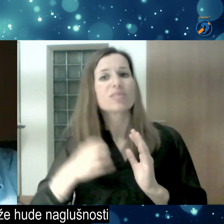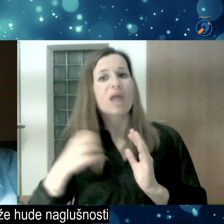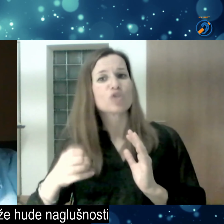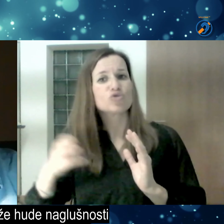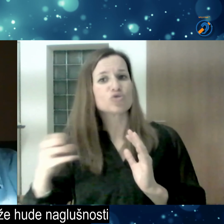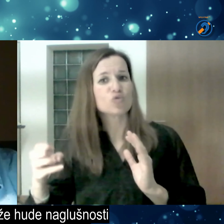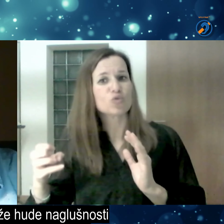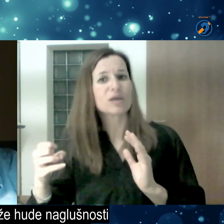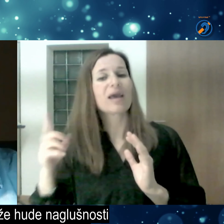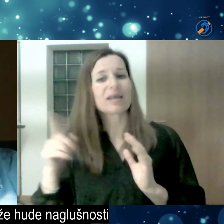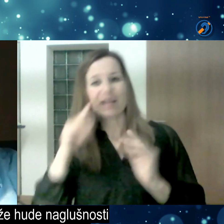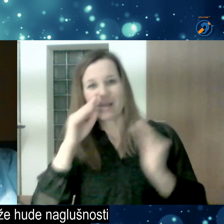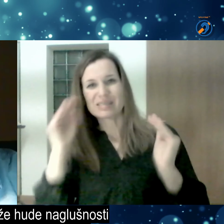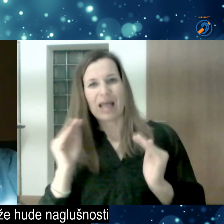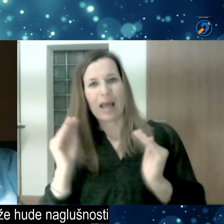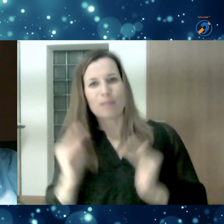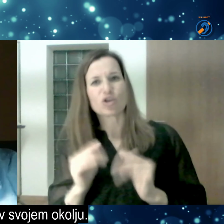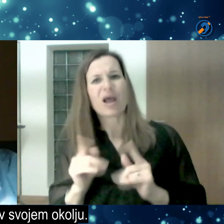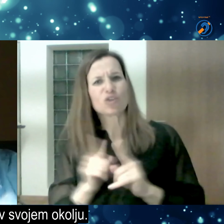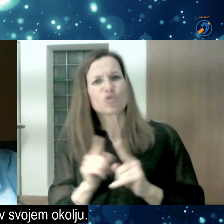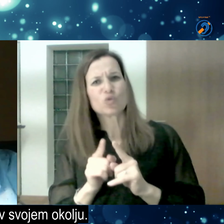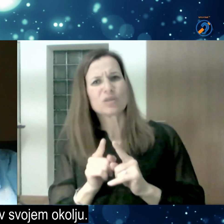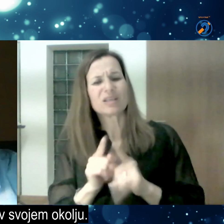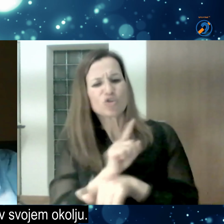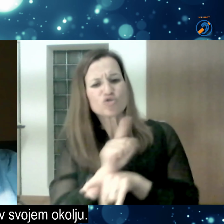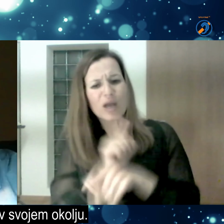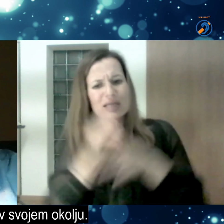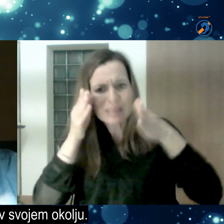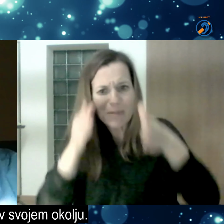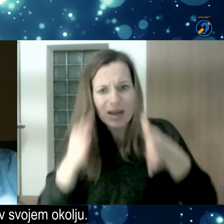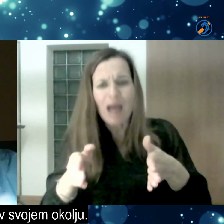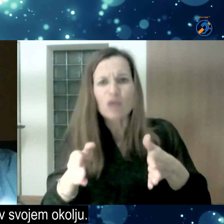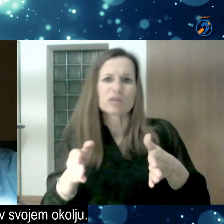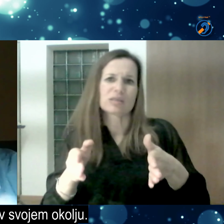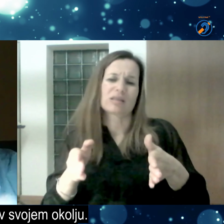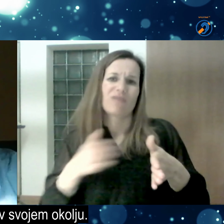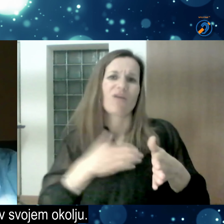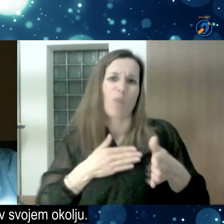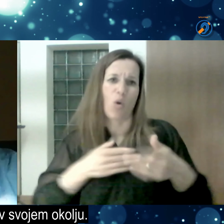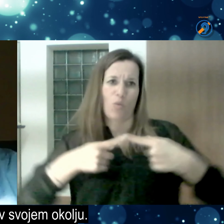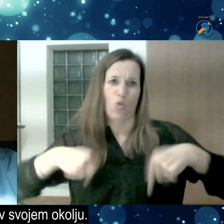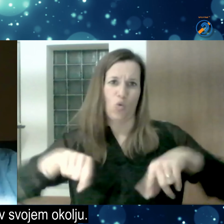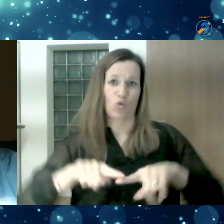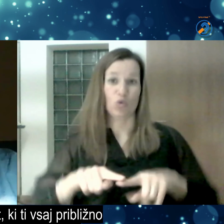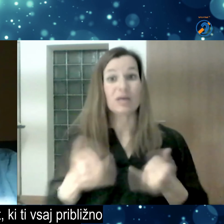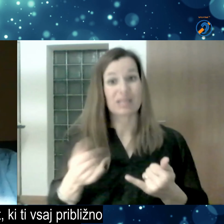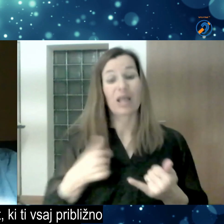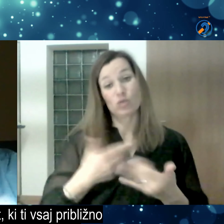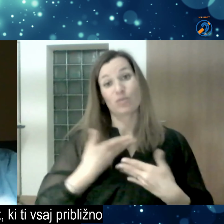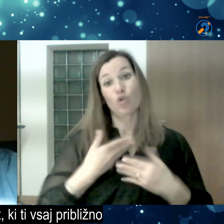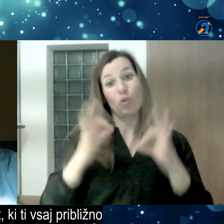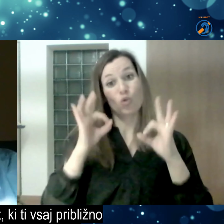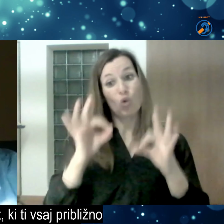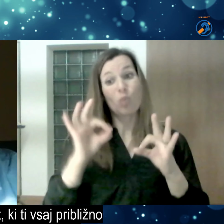slabša tudi reakcijski čas zbranosti v svojem okolju. No, zdaj, ko si dobil dober slušni